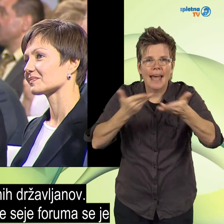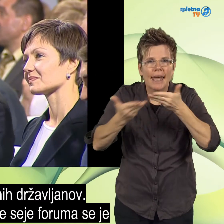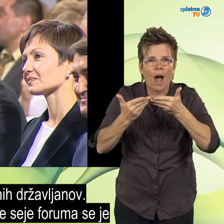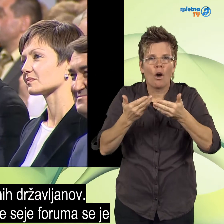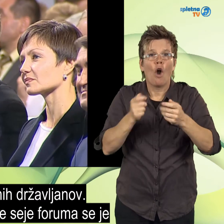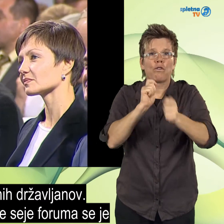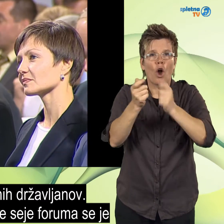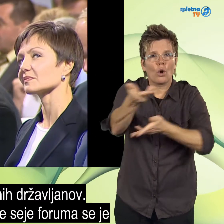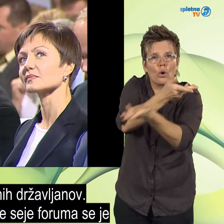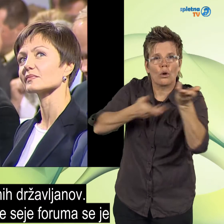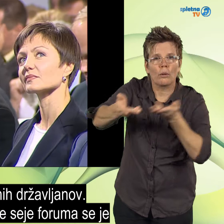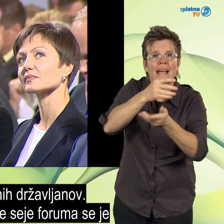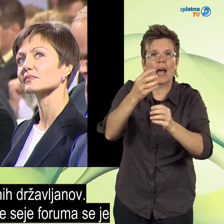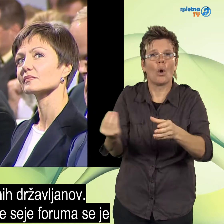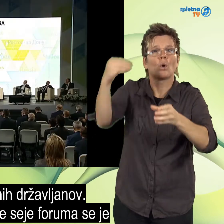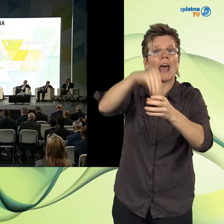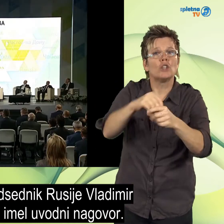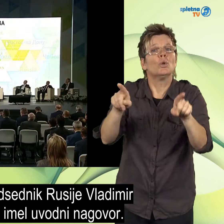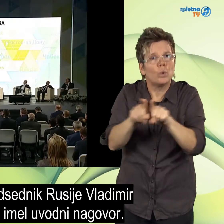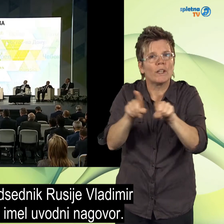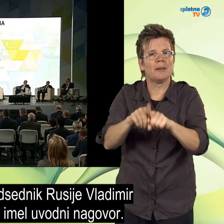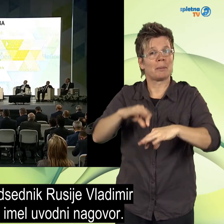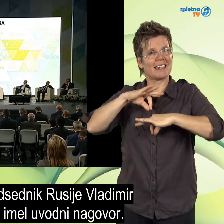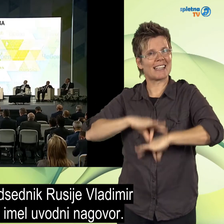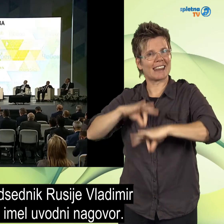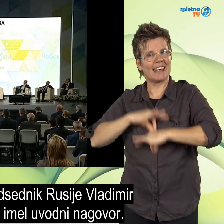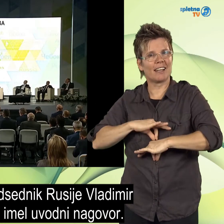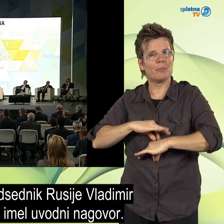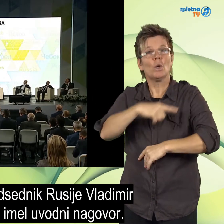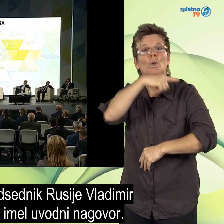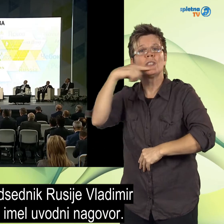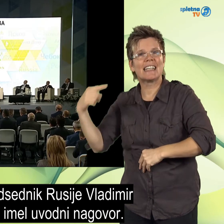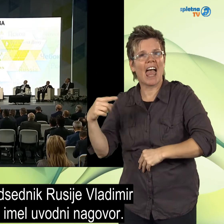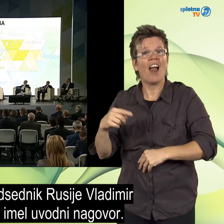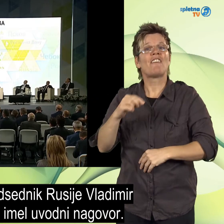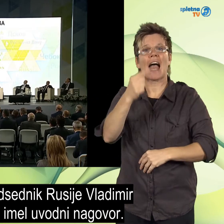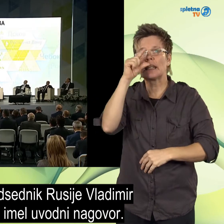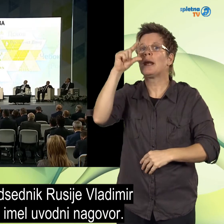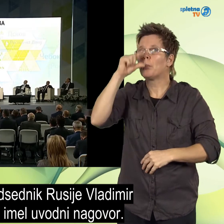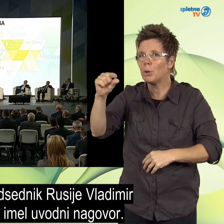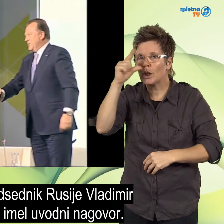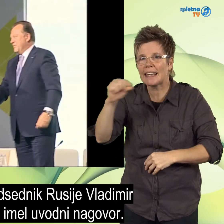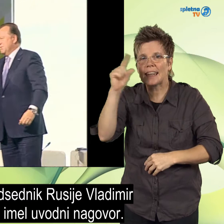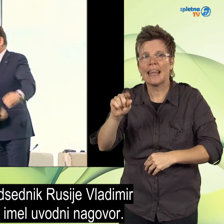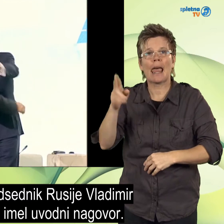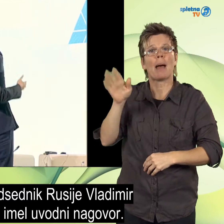Plenarne seje foruma se je udeležil predsednik Rusije Vladimir Putin, ki je imel uvodni nagovor.